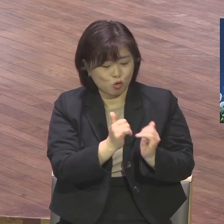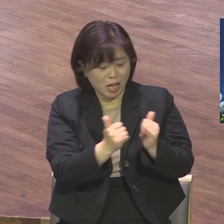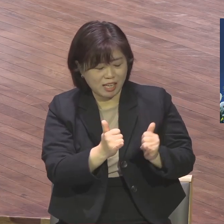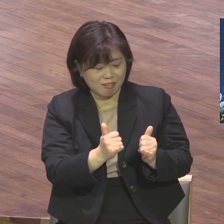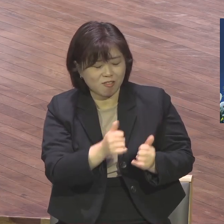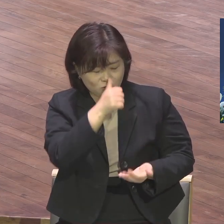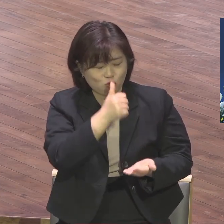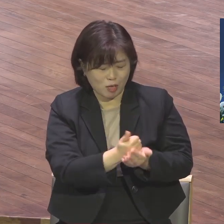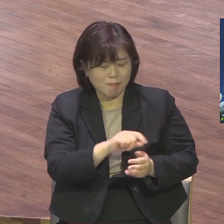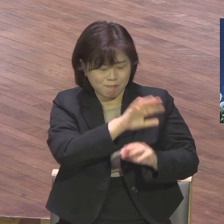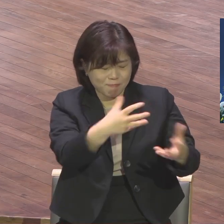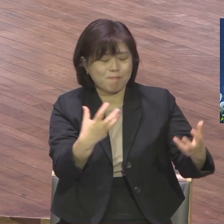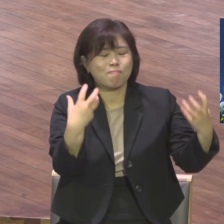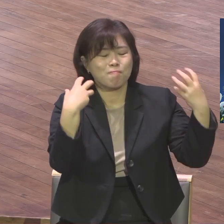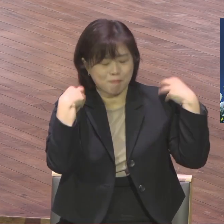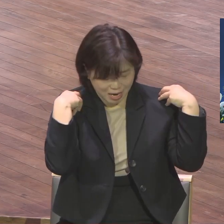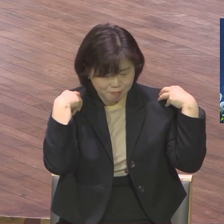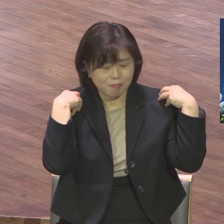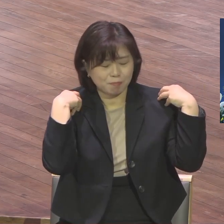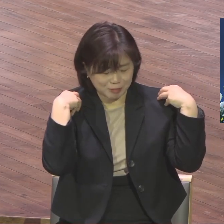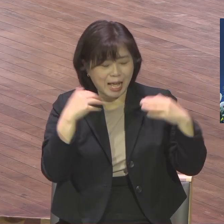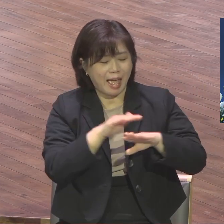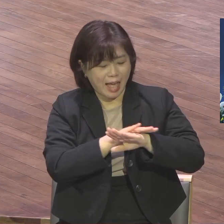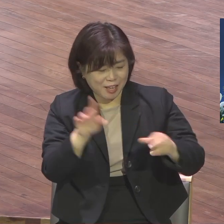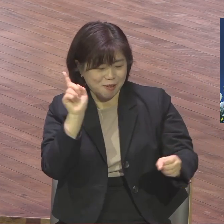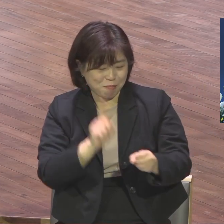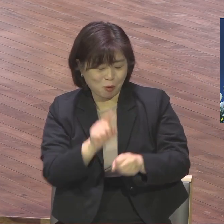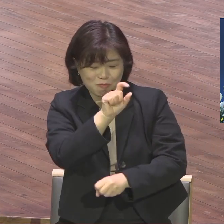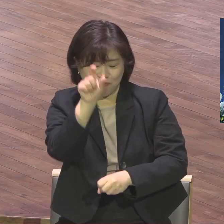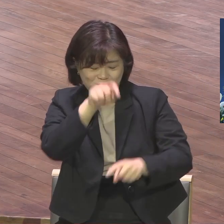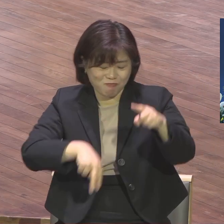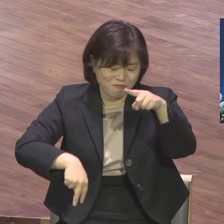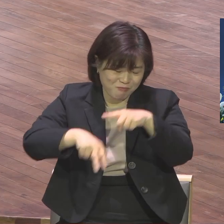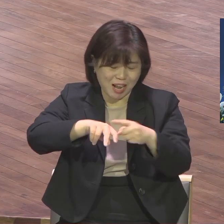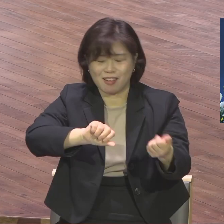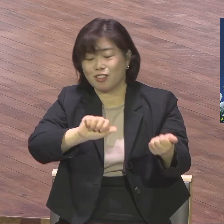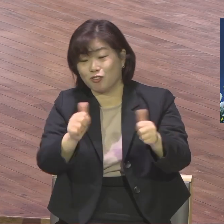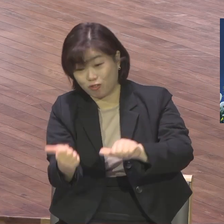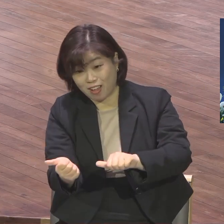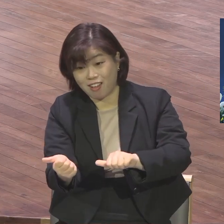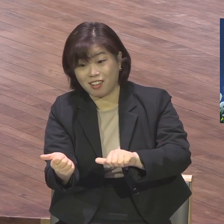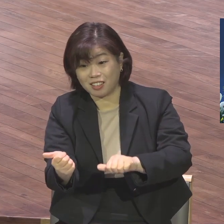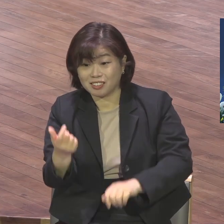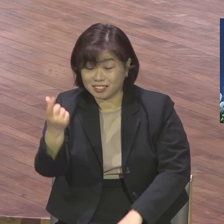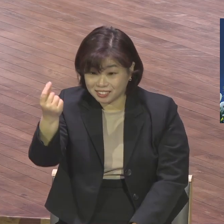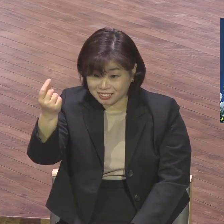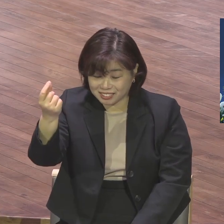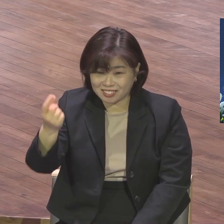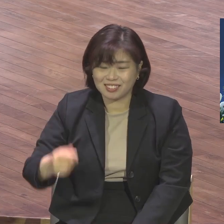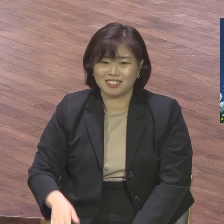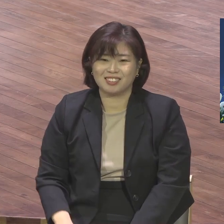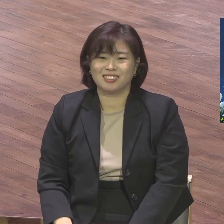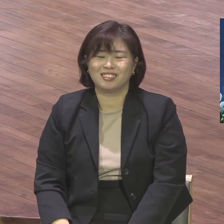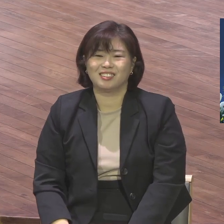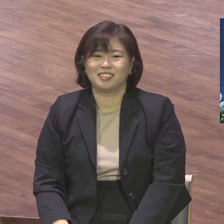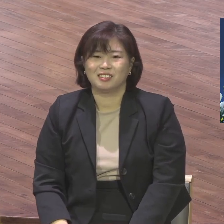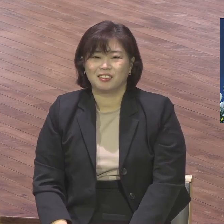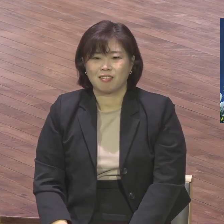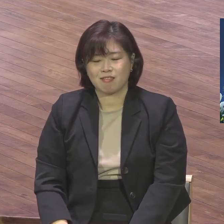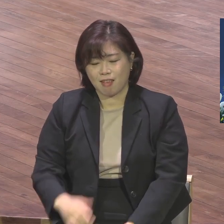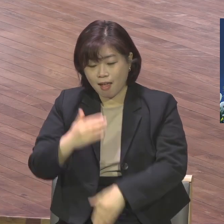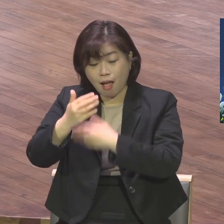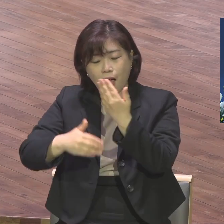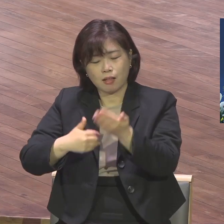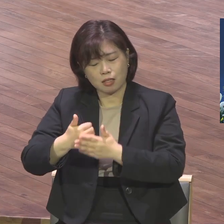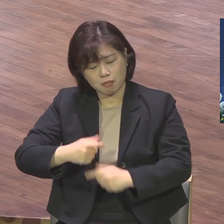위해서 이 문제 해결해 주기 위해서 하나님 어려운 분이 죄 꼬라지를 보고 있지 못해요. 절대